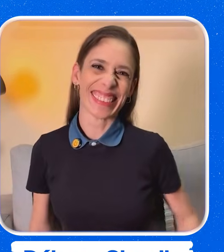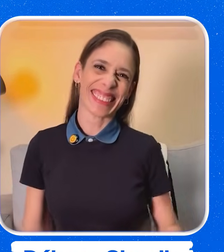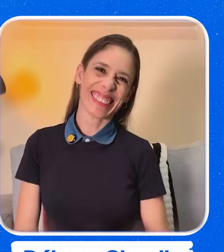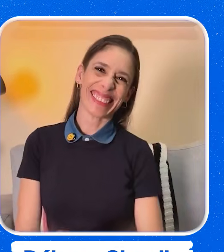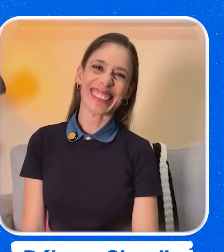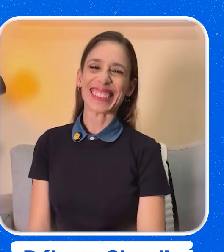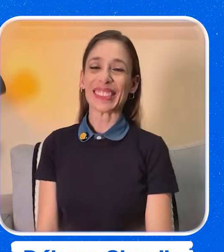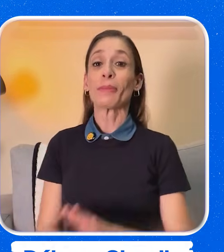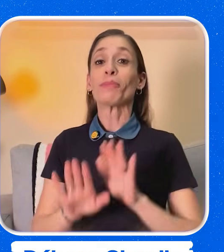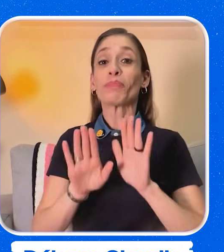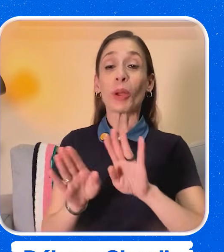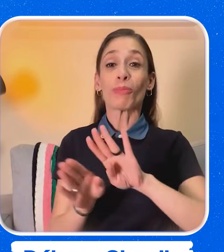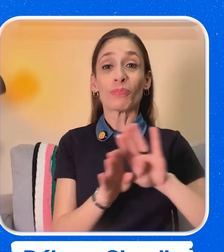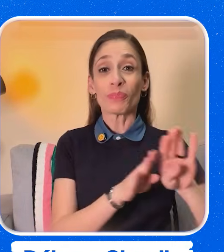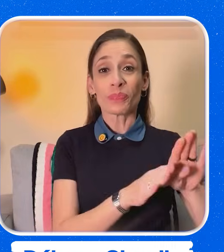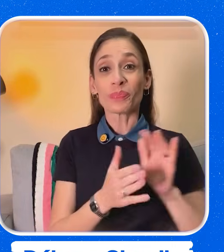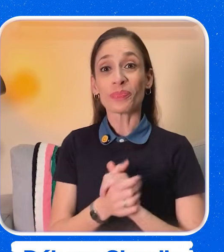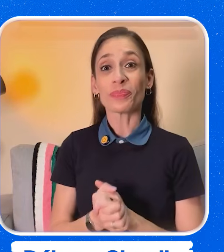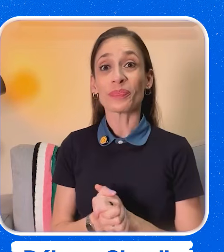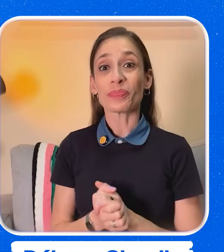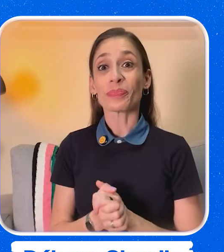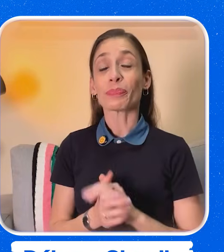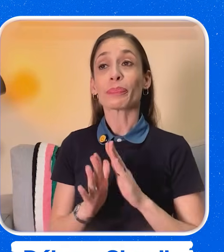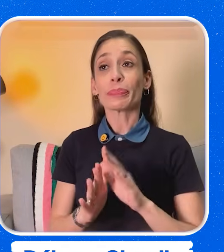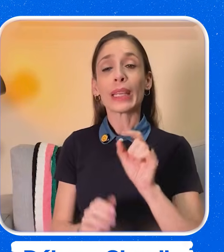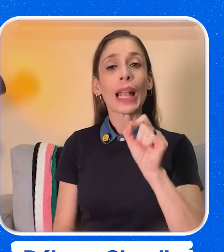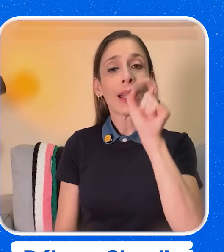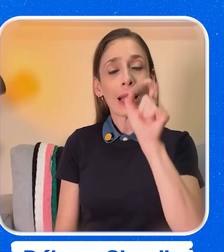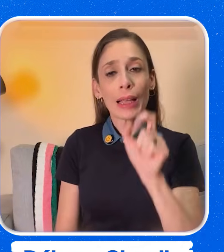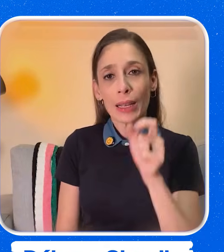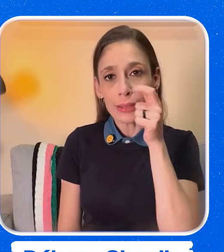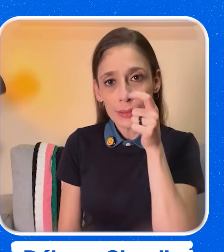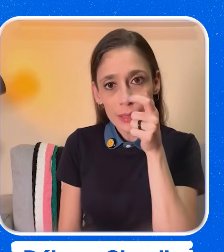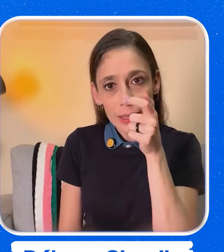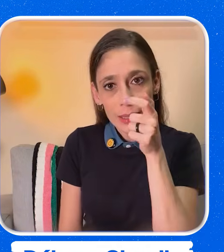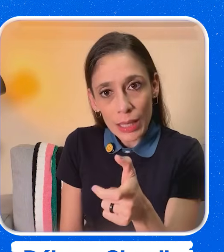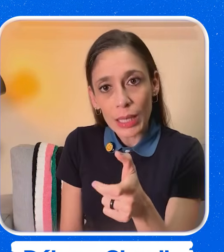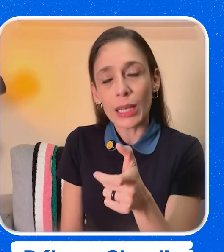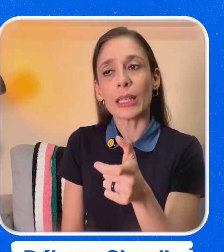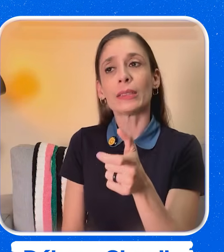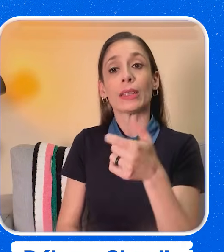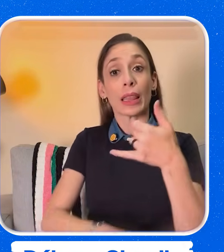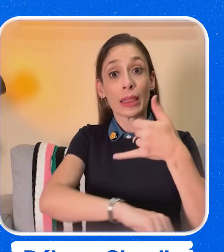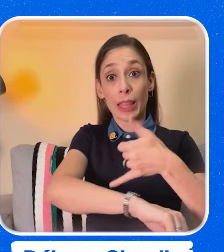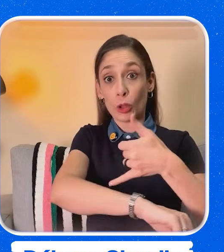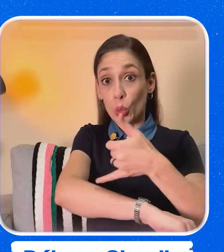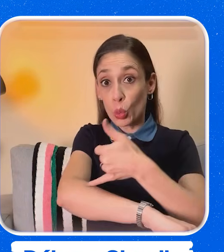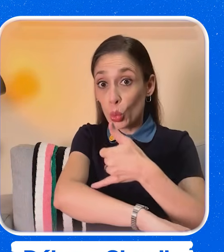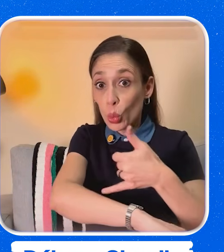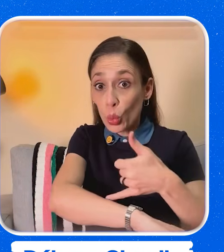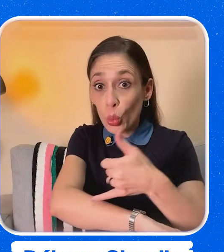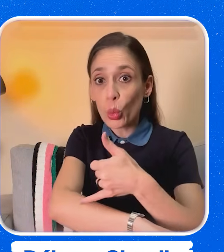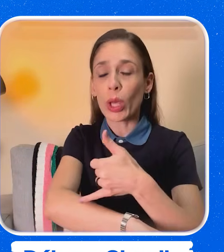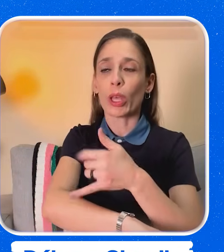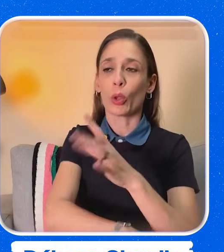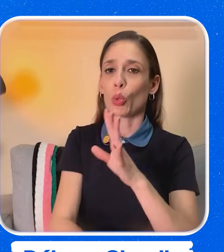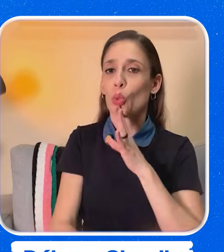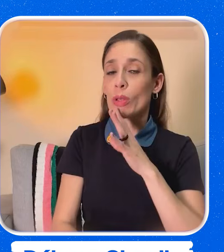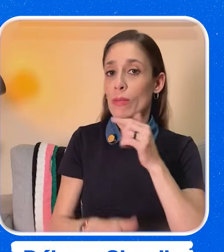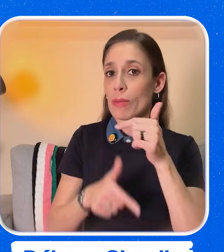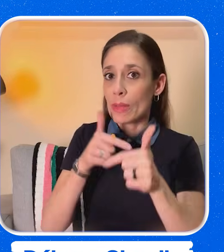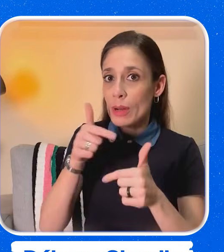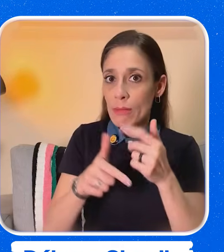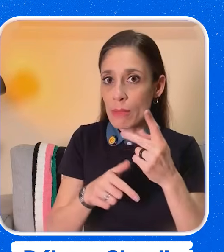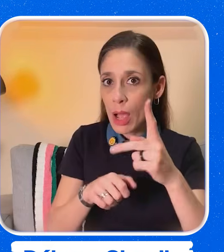Então, assim, quem tiver interesse, né, em se tatuar comigo, em conhecer o meu trabalho,